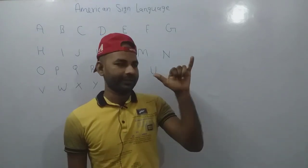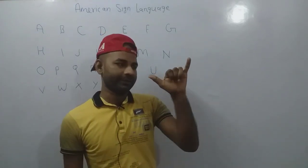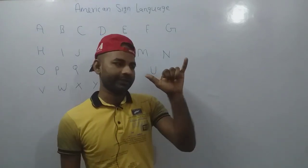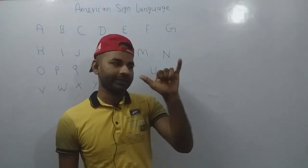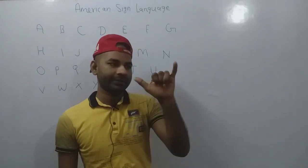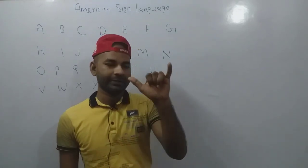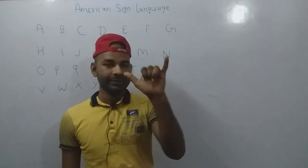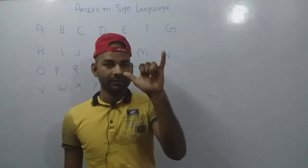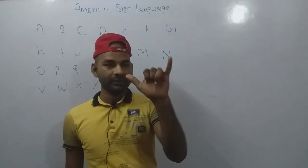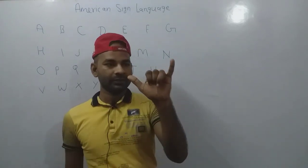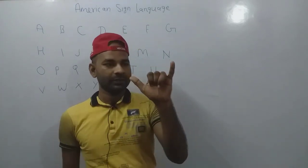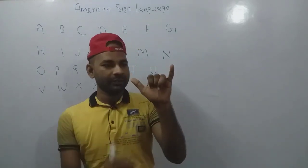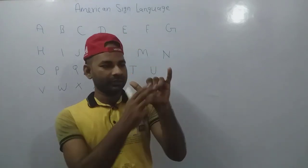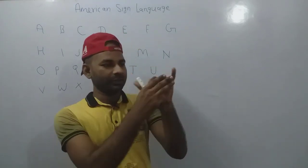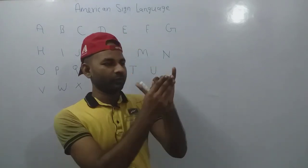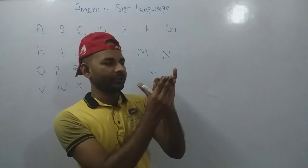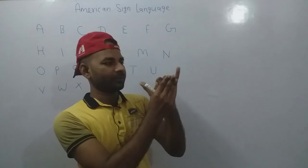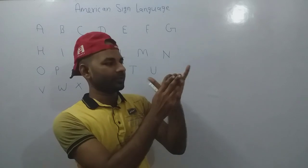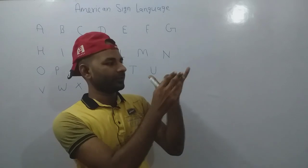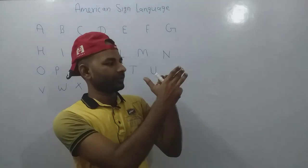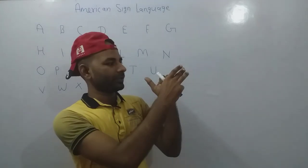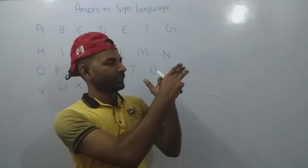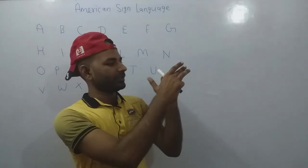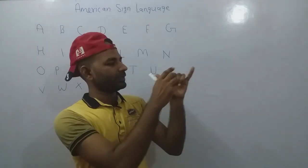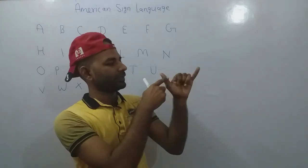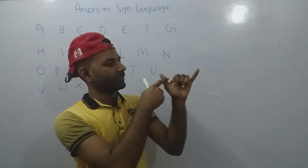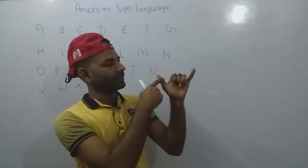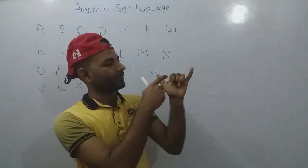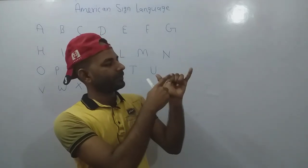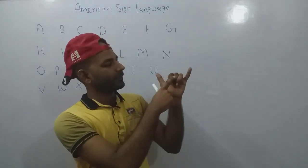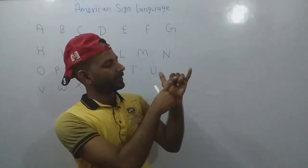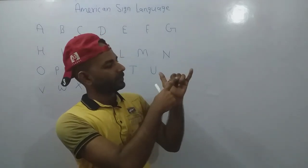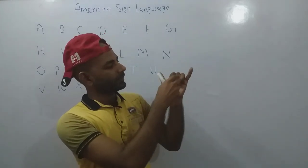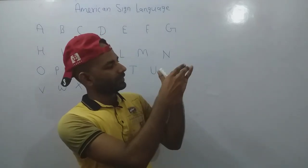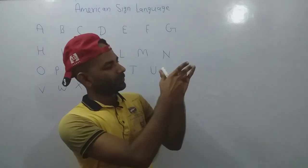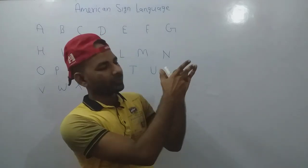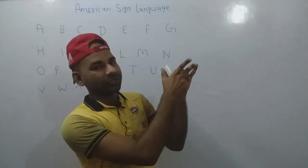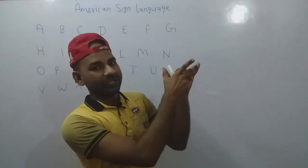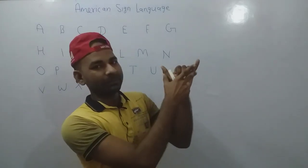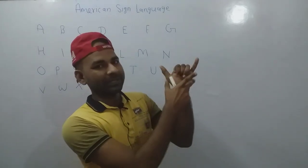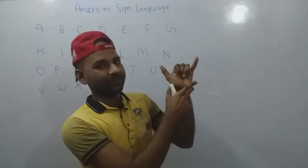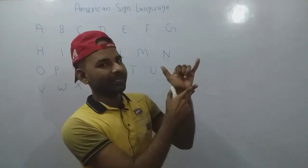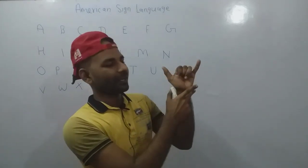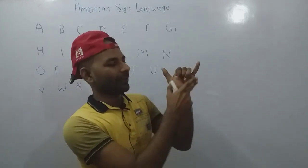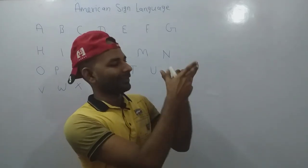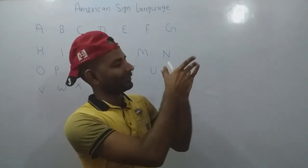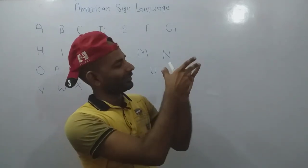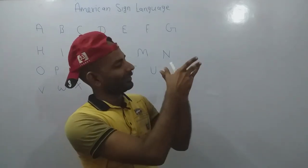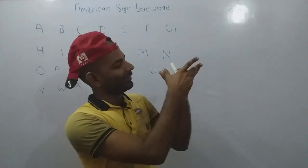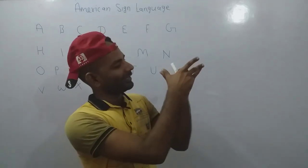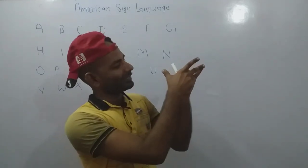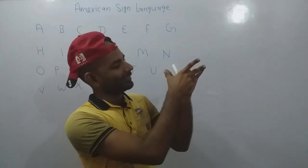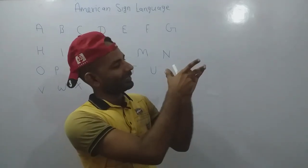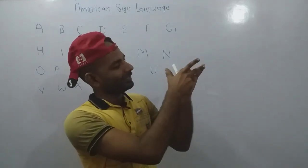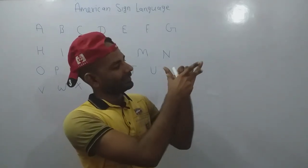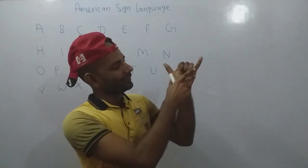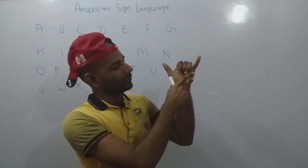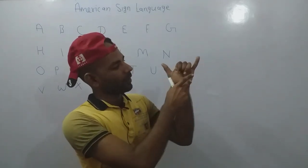वाला 3 उंगली बीच में और एक इधर से इधर से। वैसे देखिए कोई शेप में दिख भी रहा Y की तरह ऐसे, ये हो गया